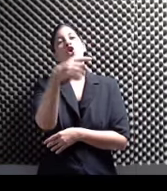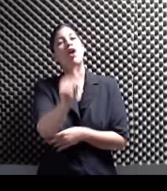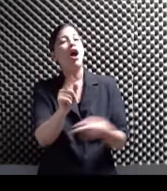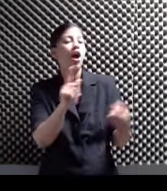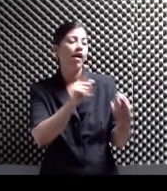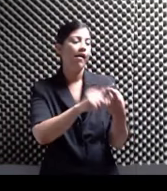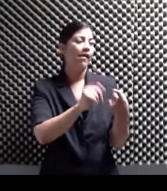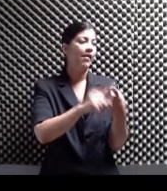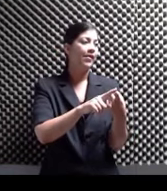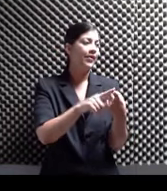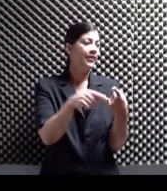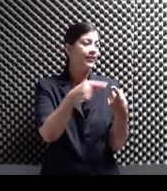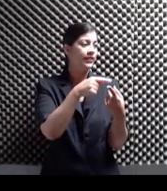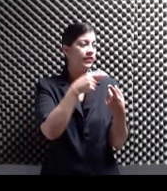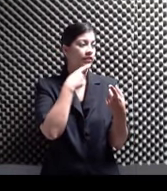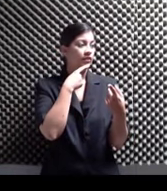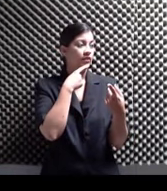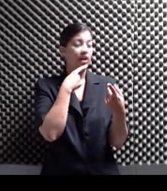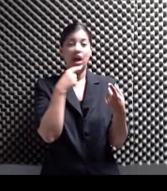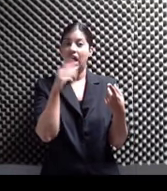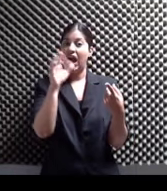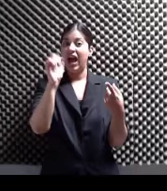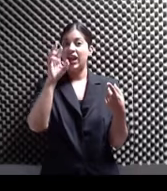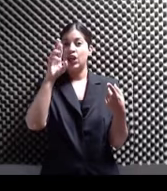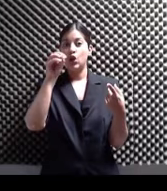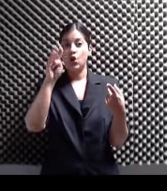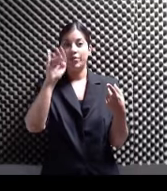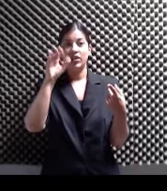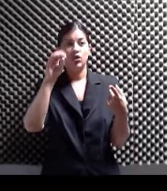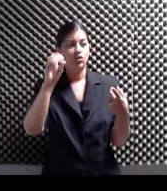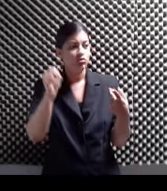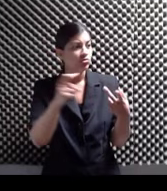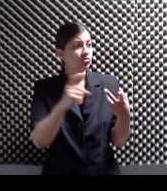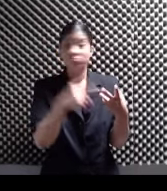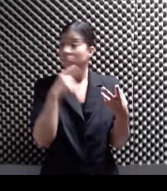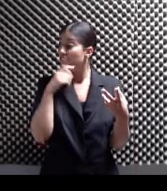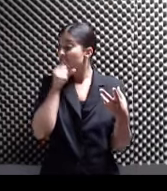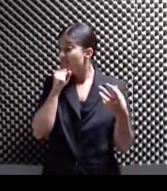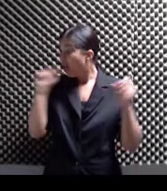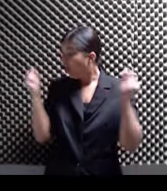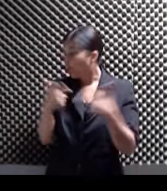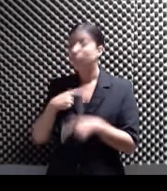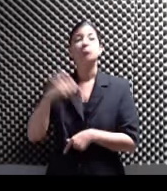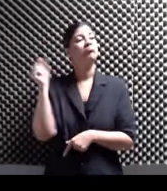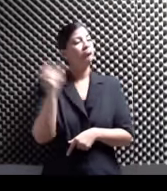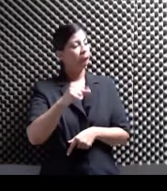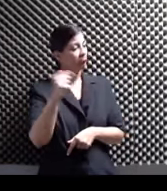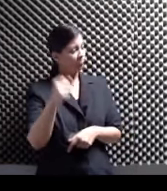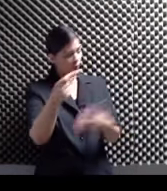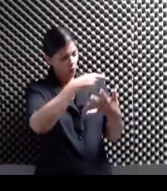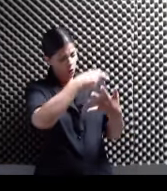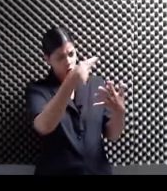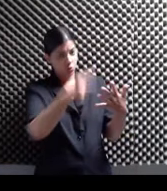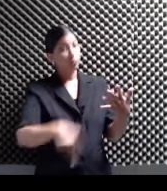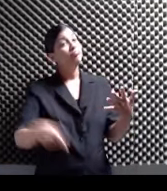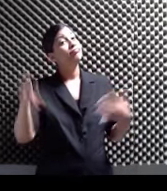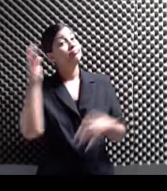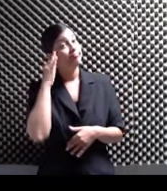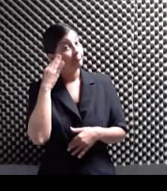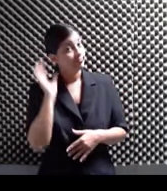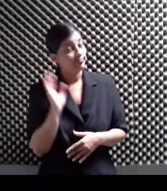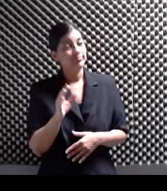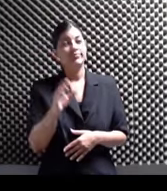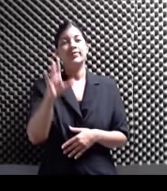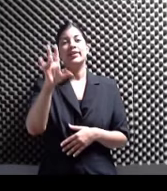haber Pues aparte yo no la sabía. Mira qué chévere, es una nueva alternativa. Hay muchas cositas, así que ya usted sabe.